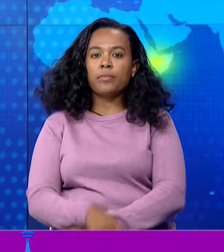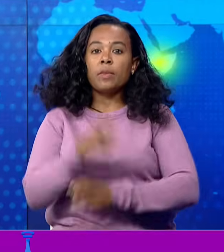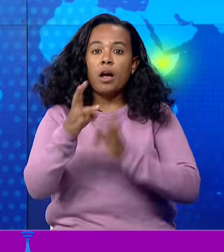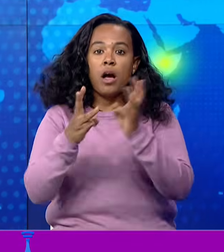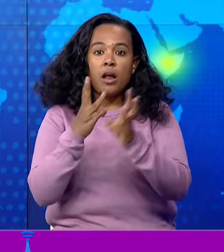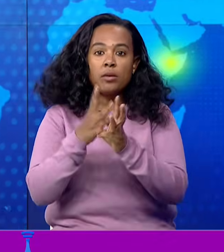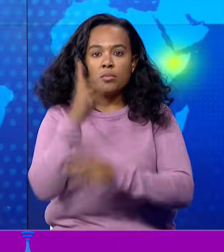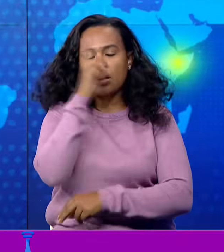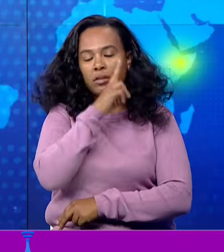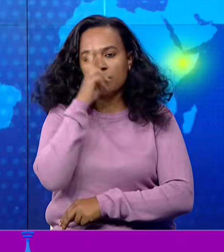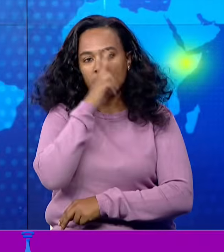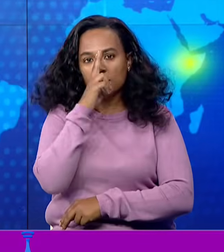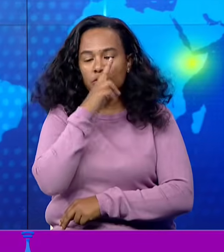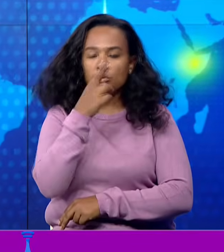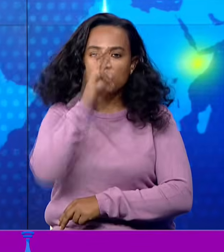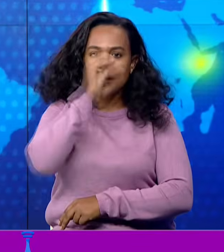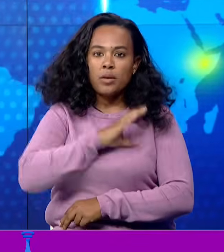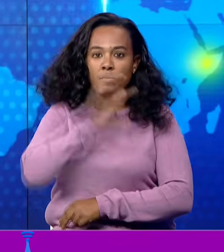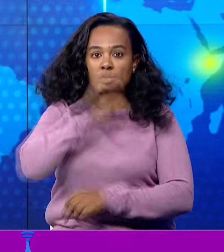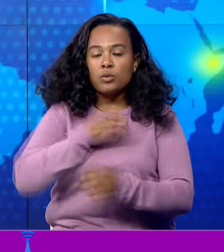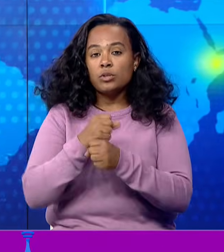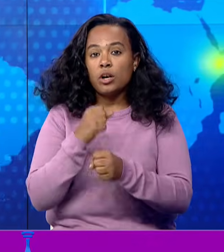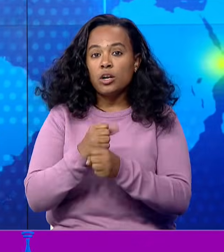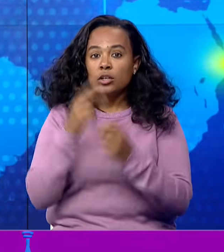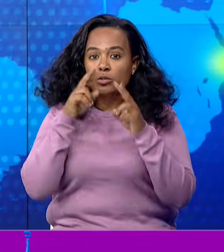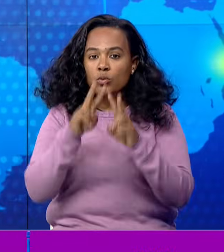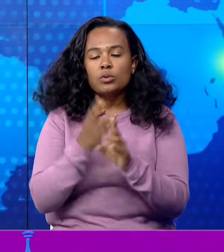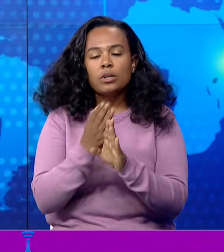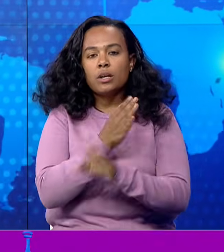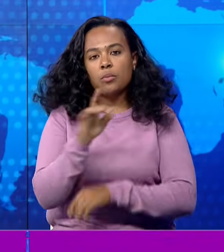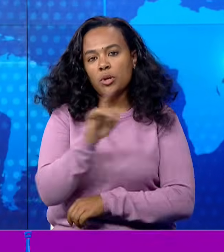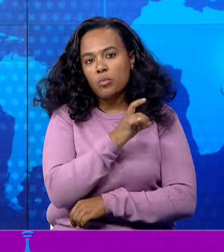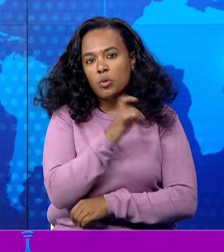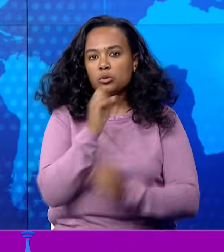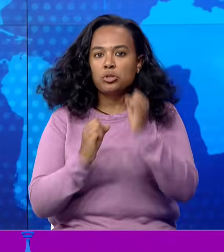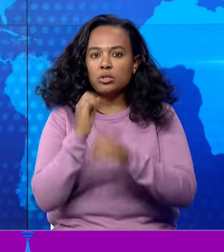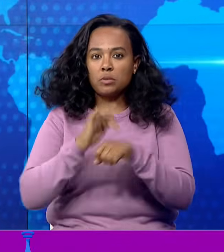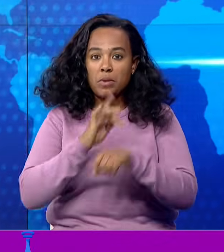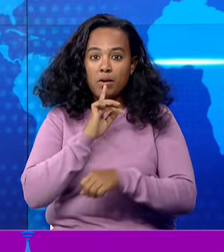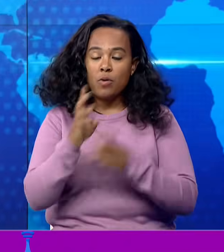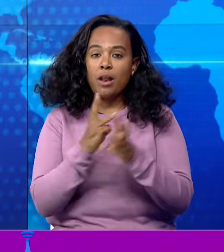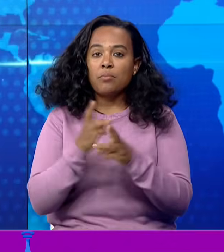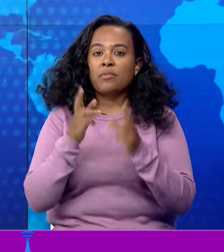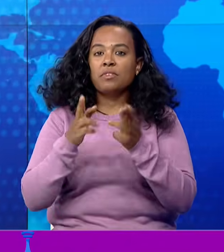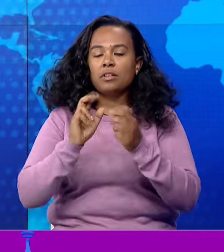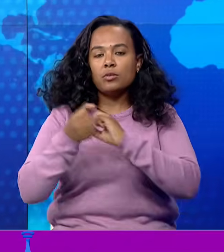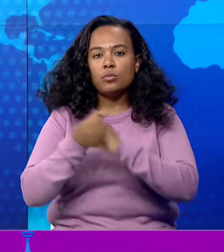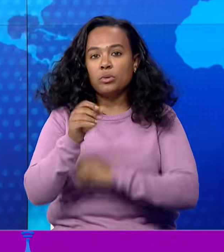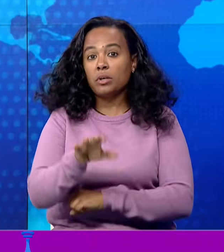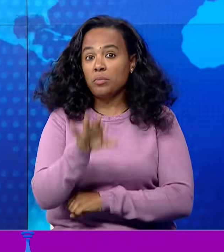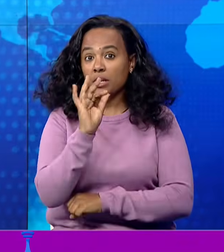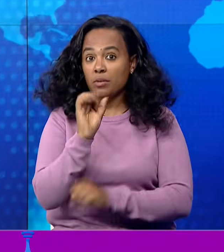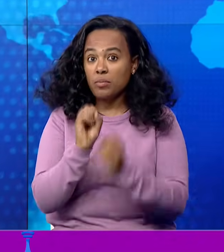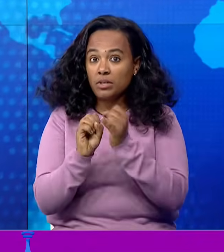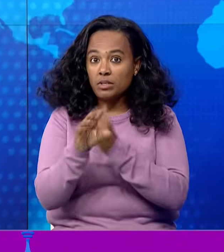ዓለም በአርቲፊሻል ኢንተለጀንስ ወይም በሰው ሰራሽ አስተውሎት ዘርፍ ቀዳሚ ለመሆን እሽቅድምድም ላይ ነው። ይህ ዓለም በፍጥነት እየተለወጠበት የሚገኝበት